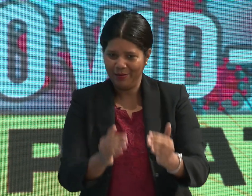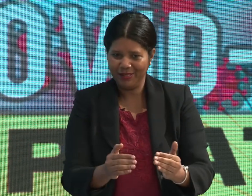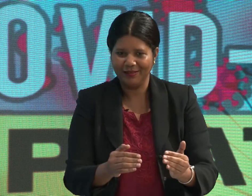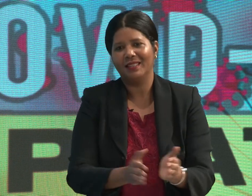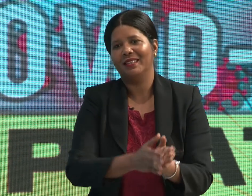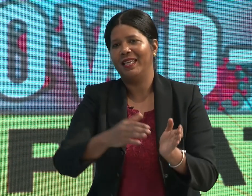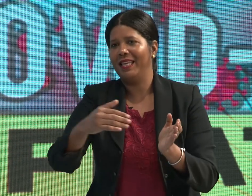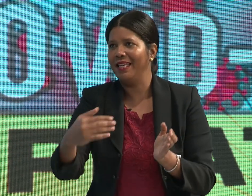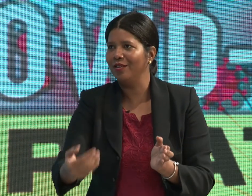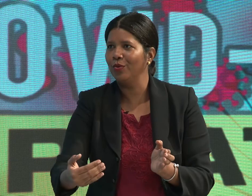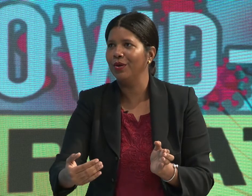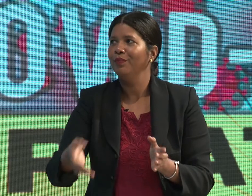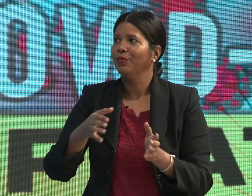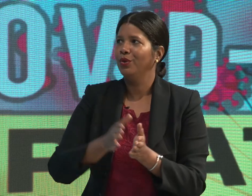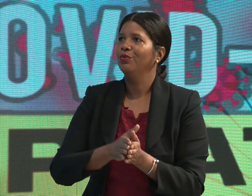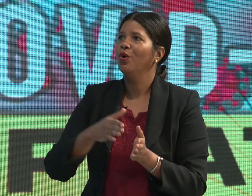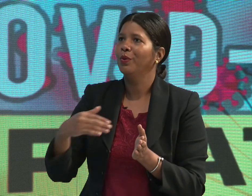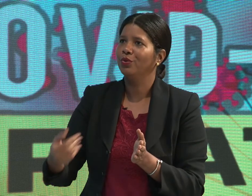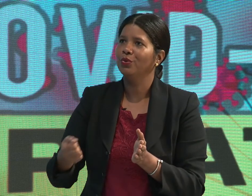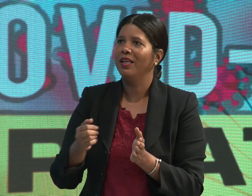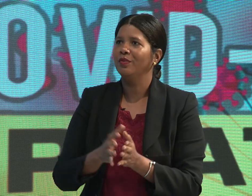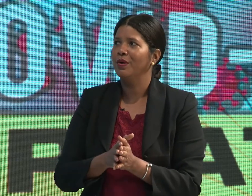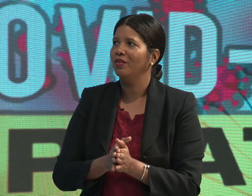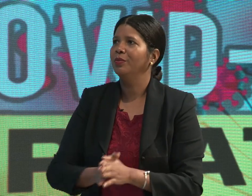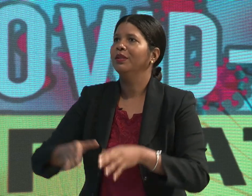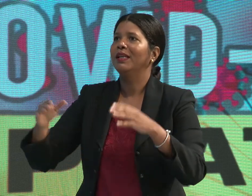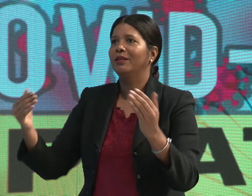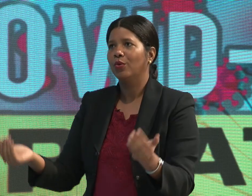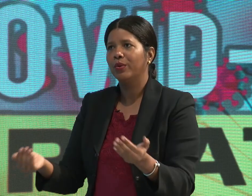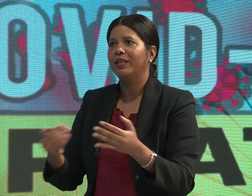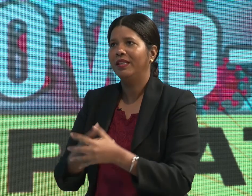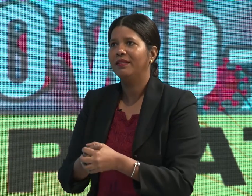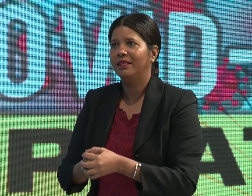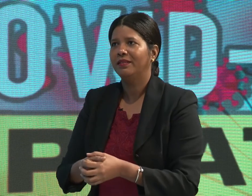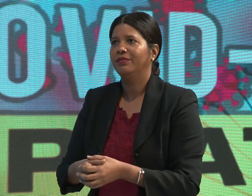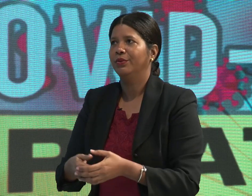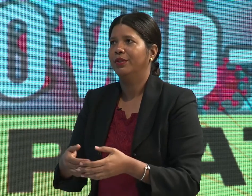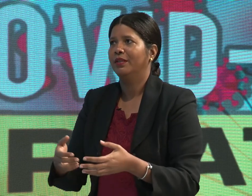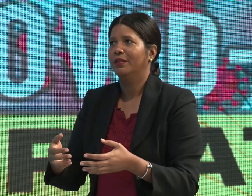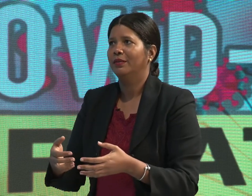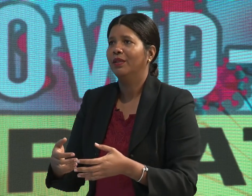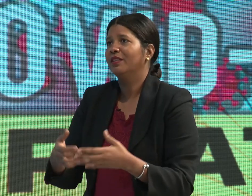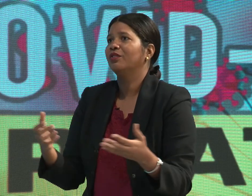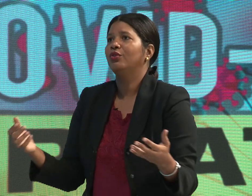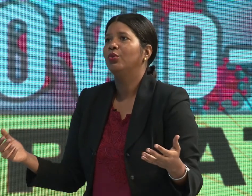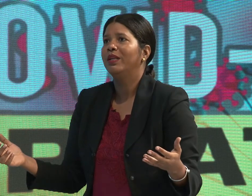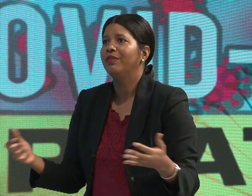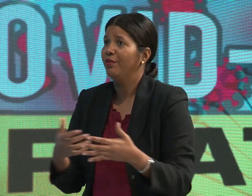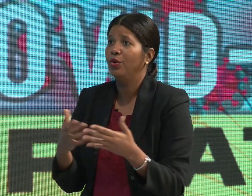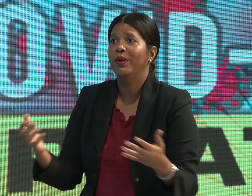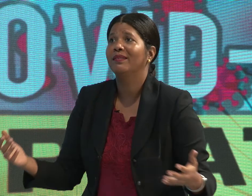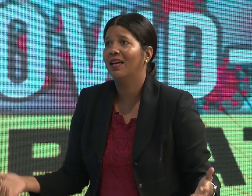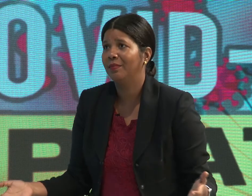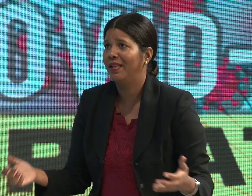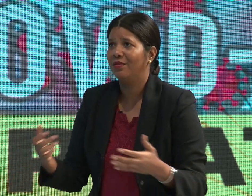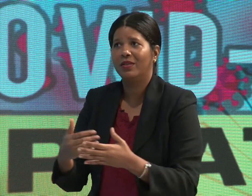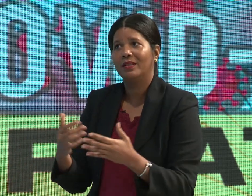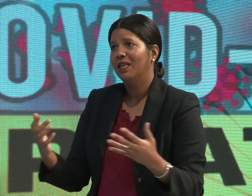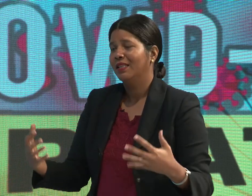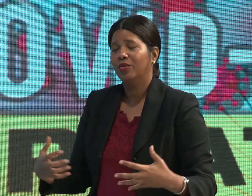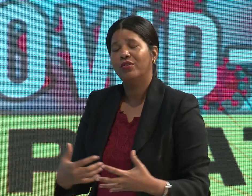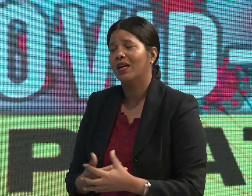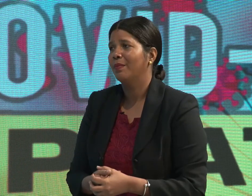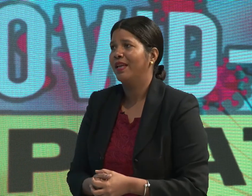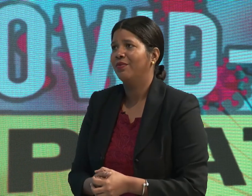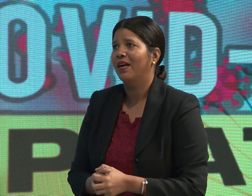hebt remmers, dat het geen AIDS wordt. Dus mm-hmm. we hopen zo soon as possible dat er ook iets is voor, want het is een nieuw leven, influenza gaat blijven.